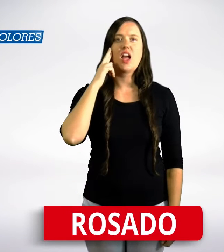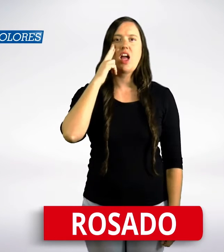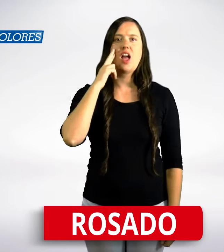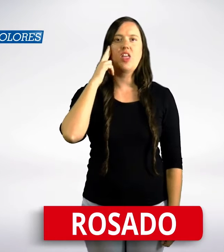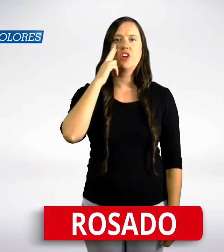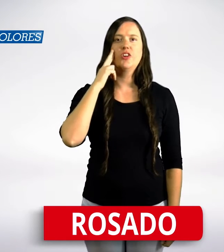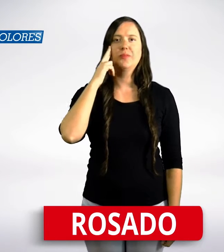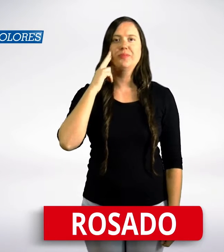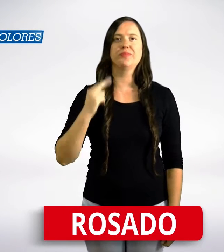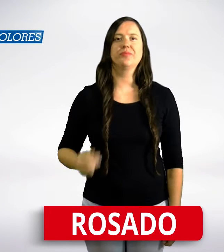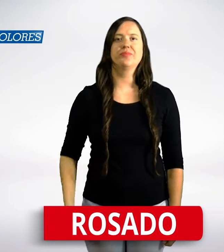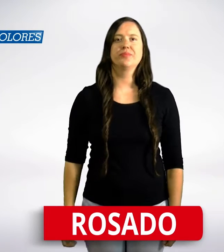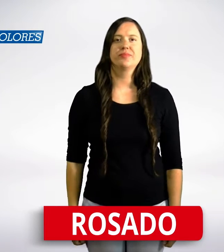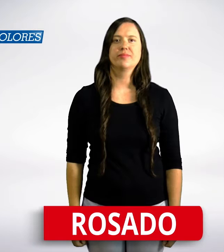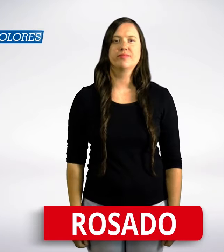Rosado.